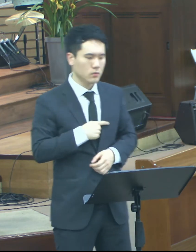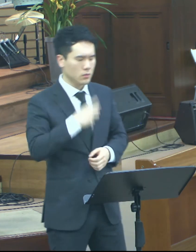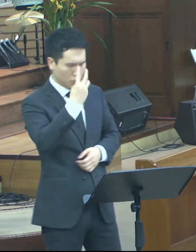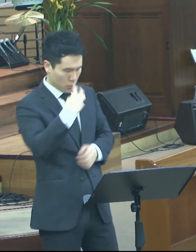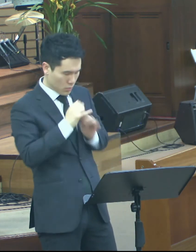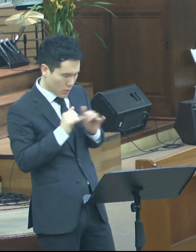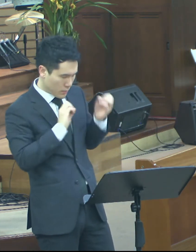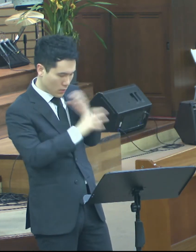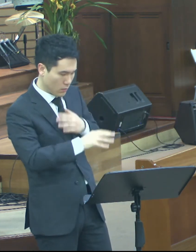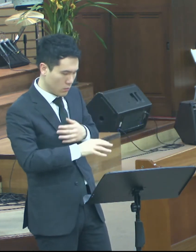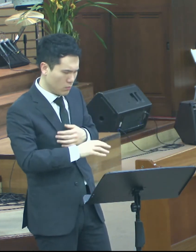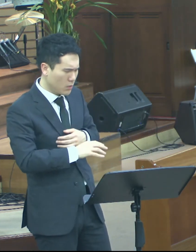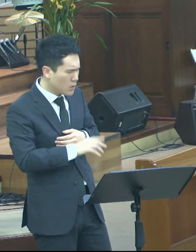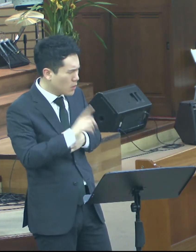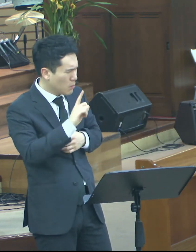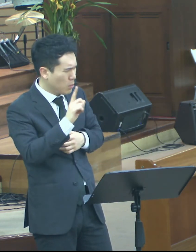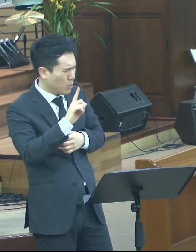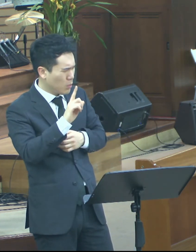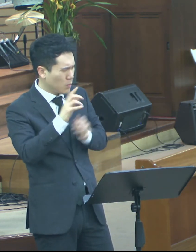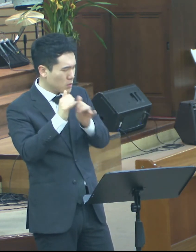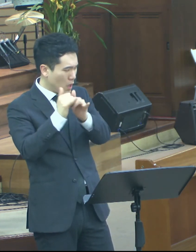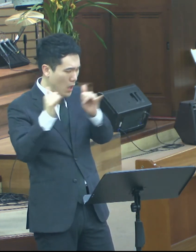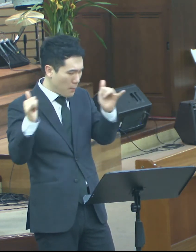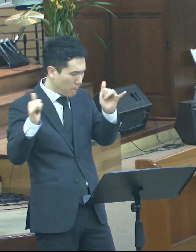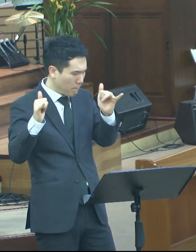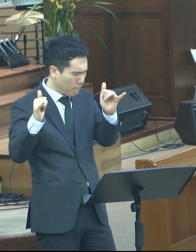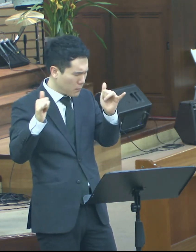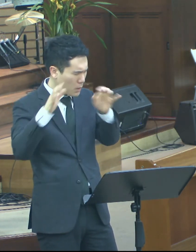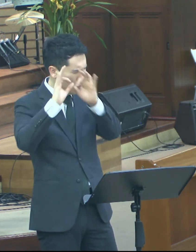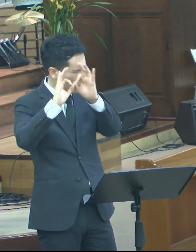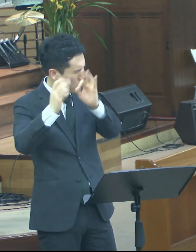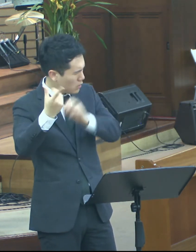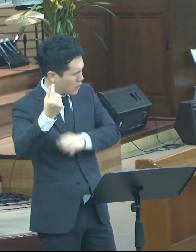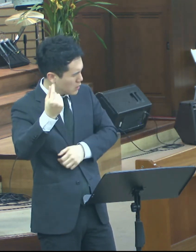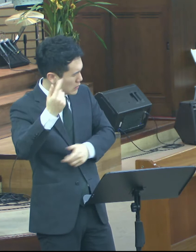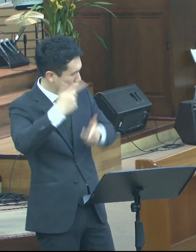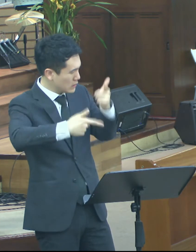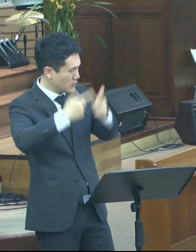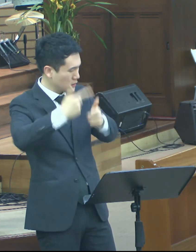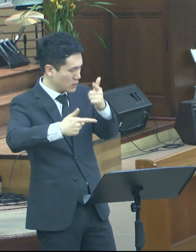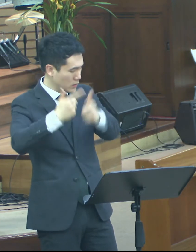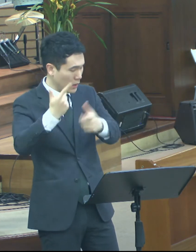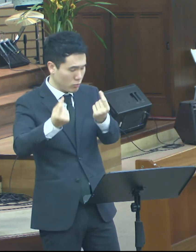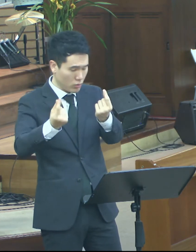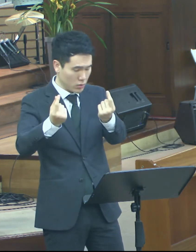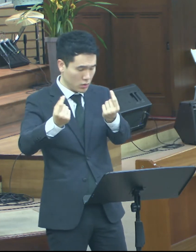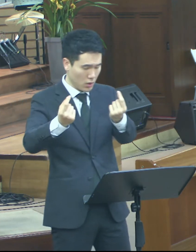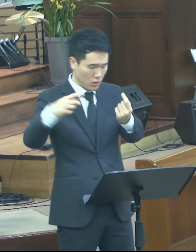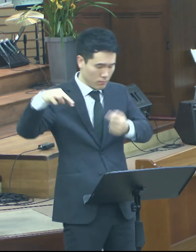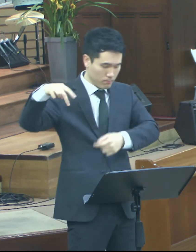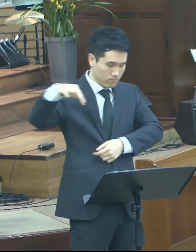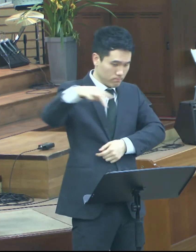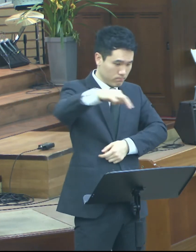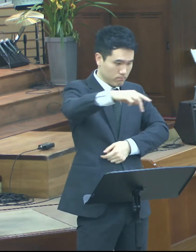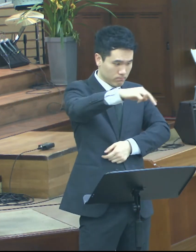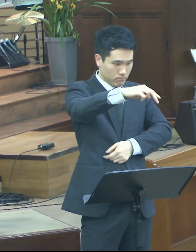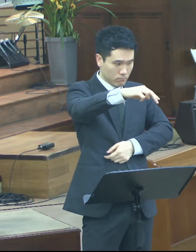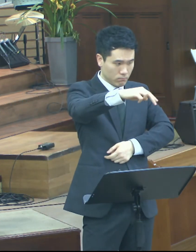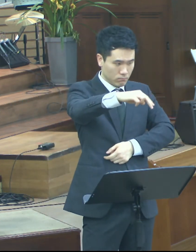사람들이 보이는데요 나무 같은 것들이 걸어다녀요 그랬어요. 그러니까 주님이 다시 또 안수를